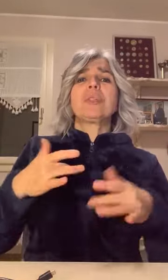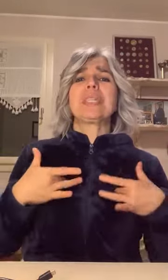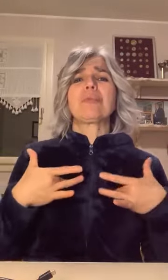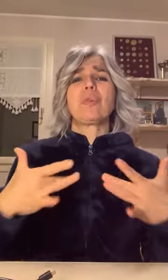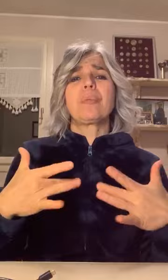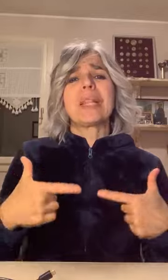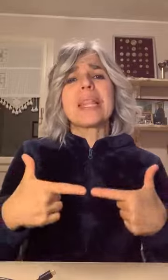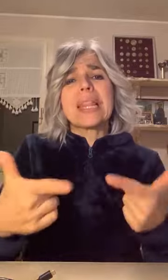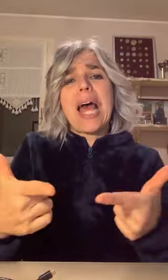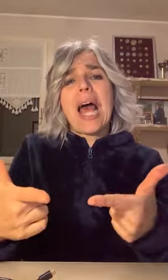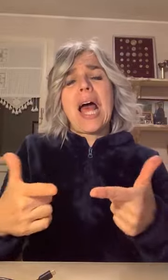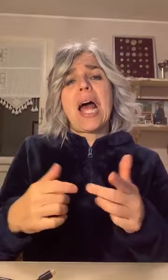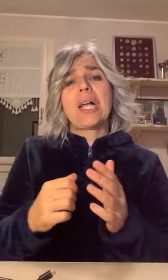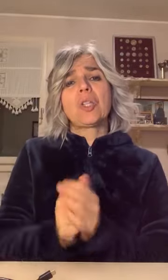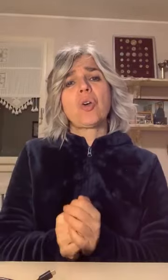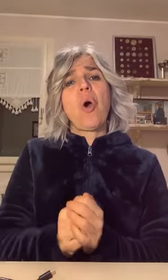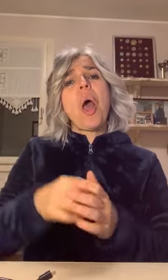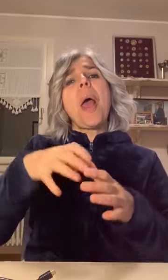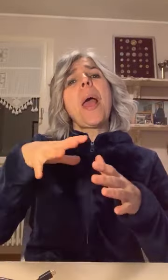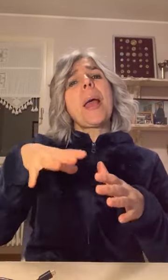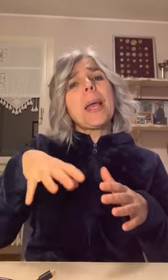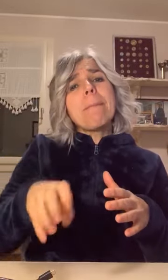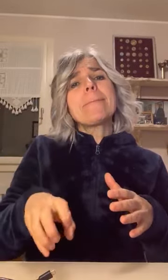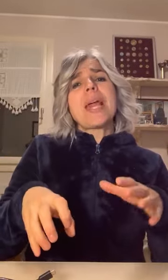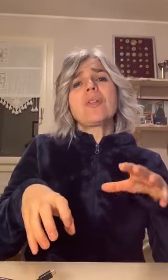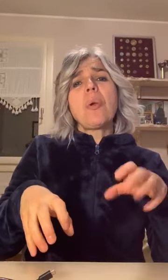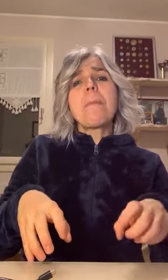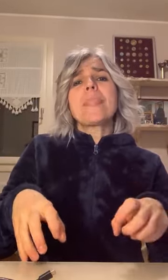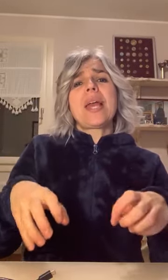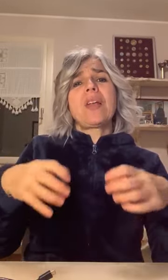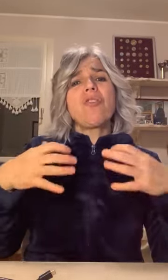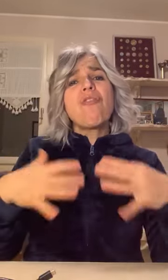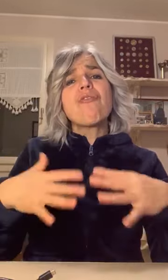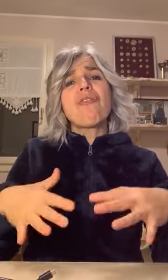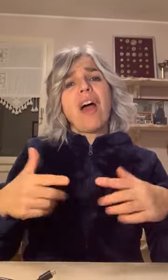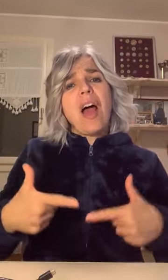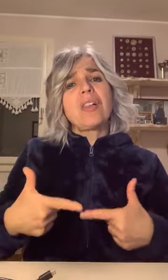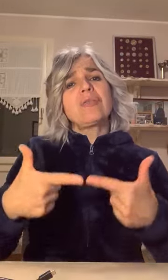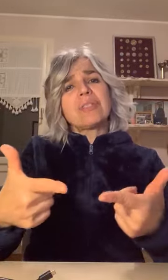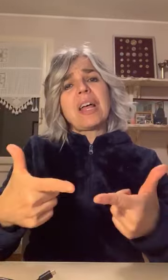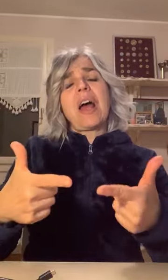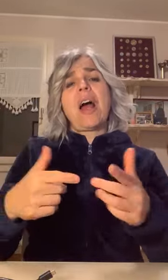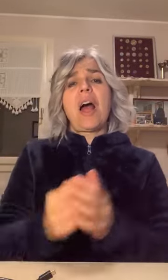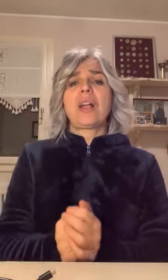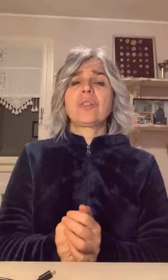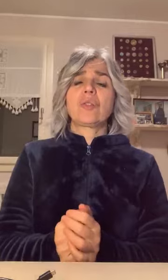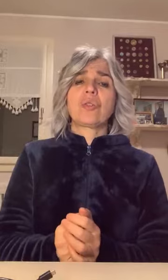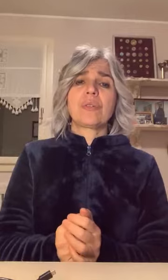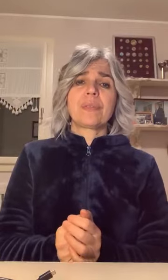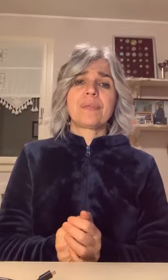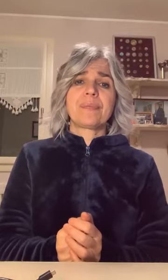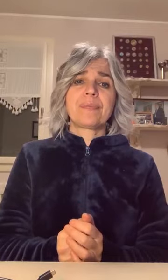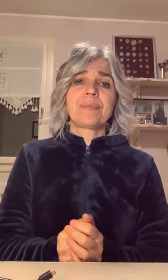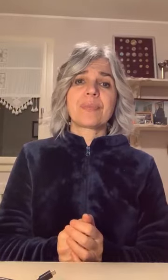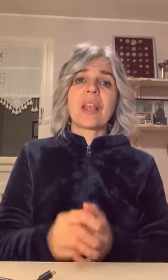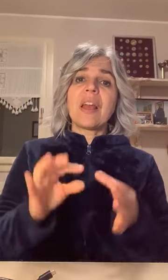impegno morale per quel giuramento che loro hanno fatto come medici, come dottore. Il versetto 13